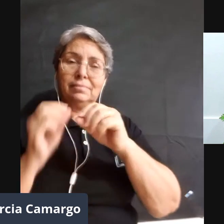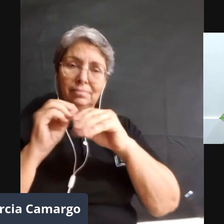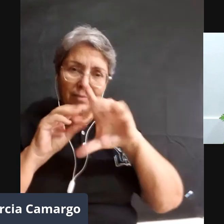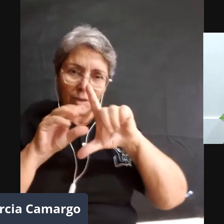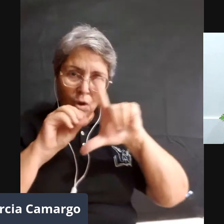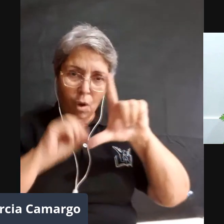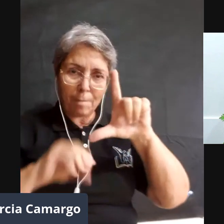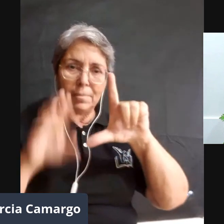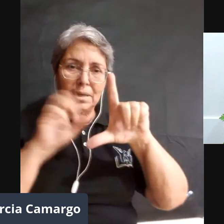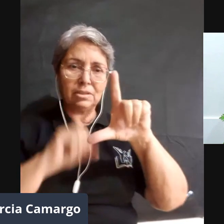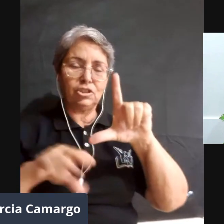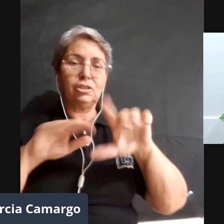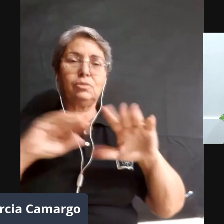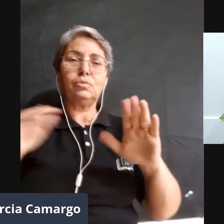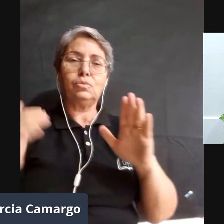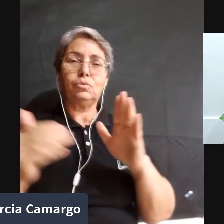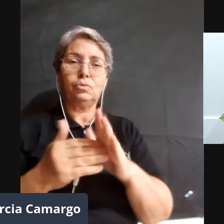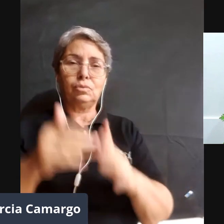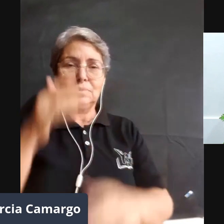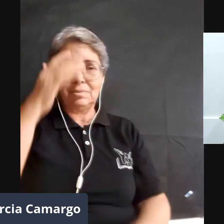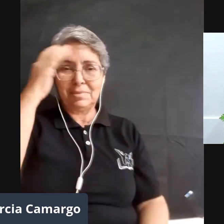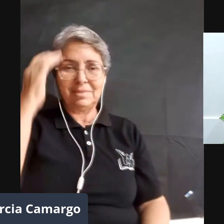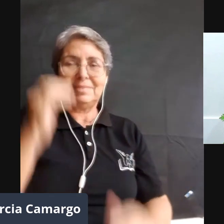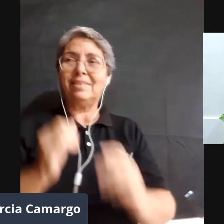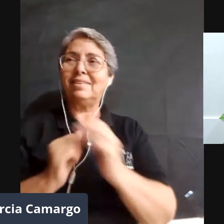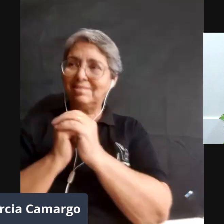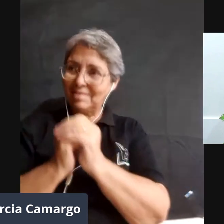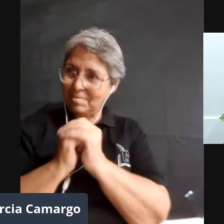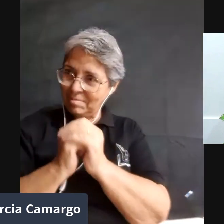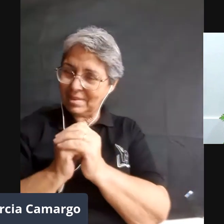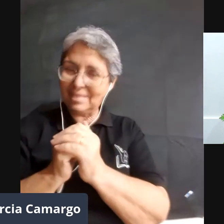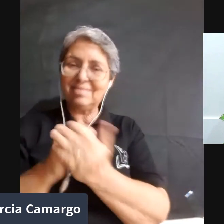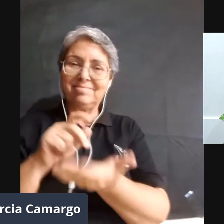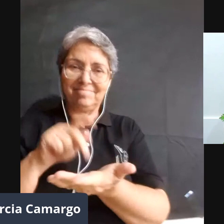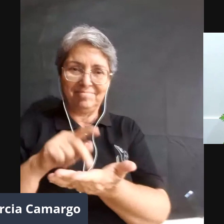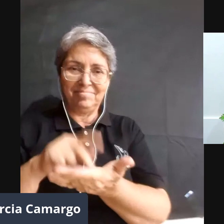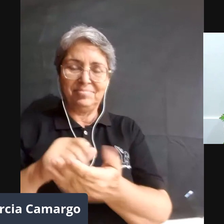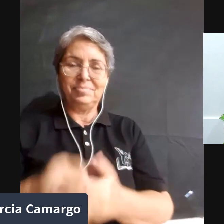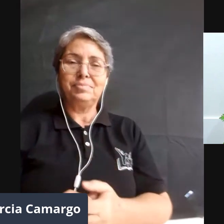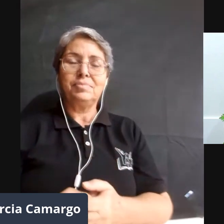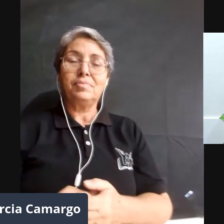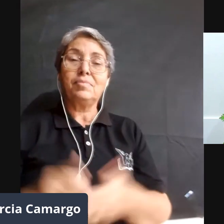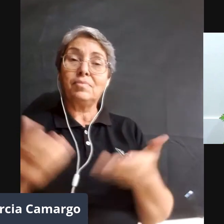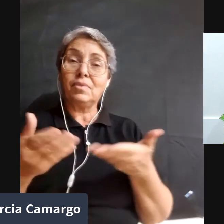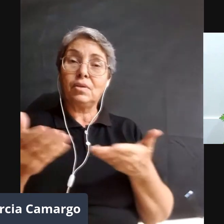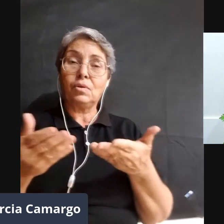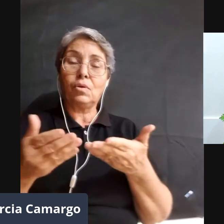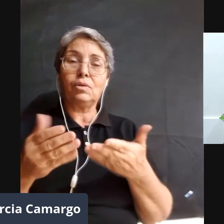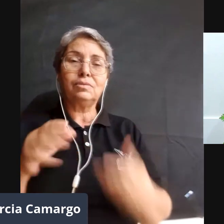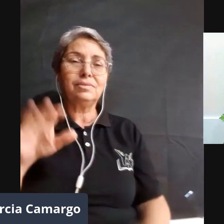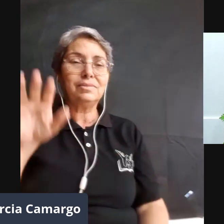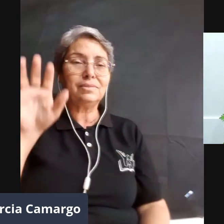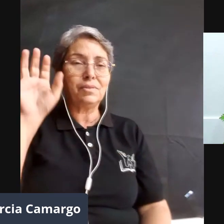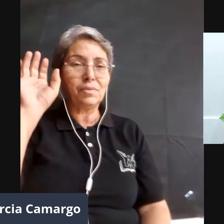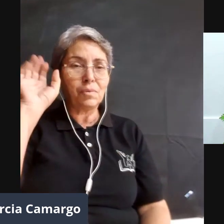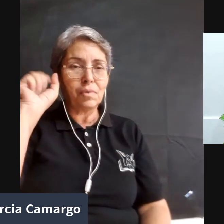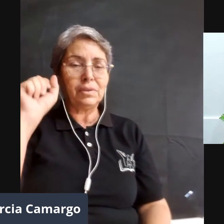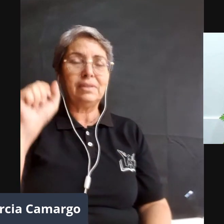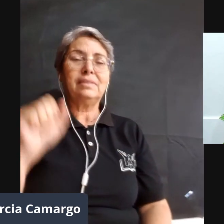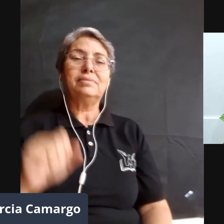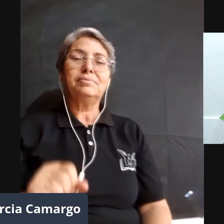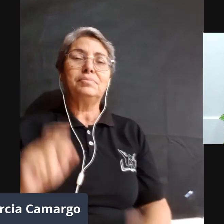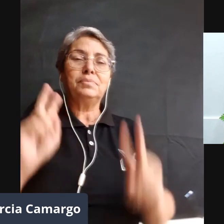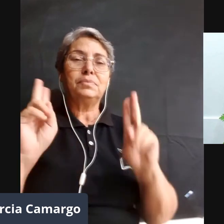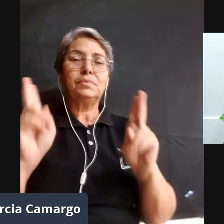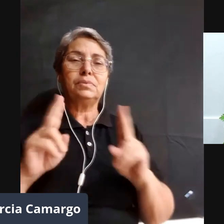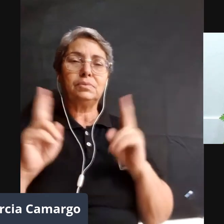essas mensagens. Amém, é isso mesmo. E agora nós vamos ter o privilégio de ouvir um lindo hino. É o hino tema